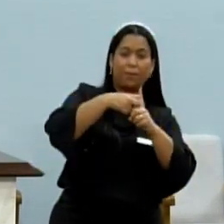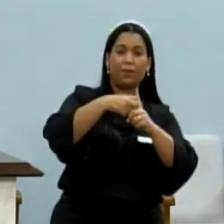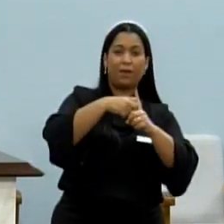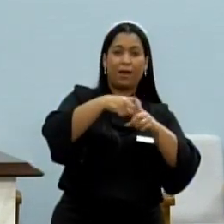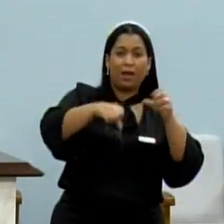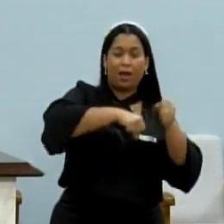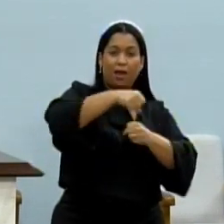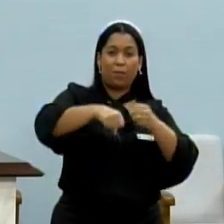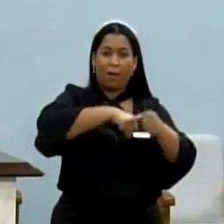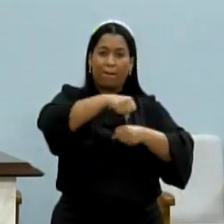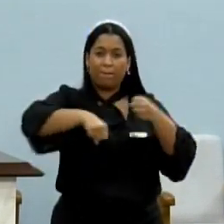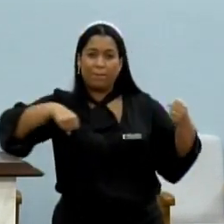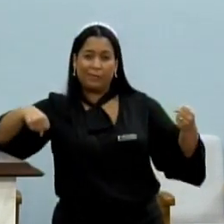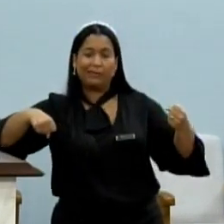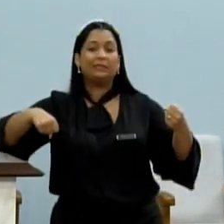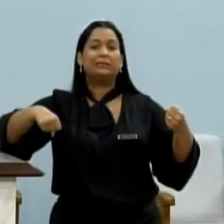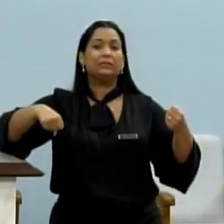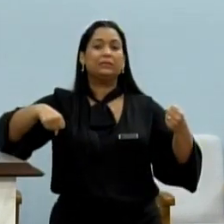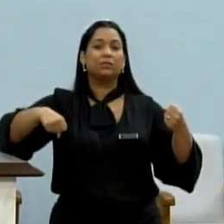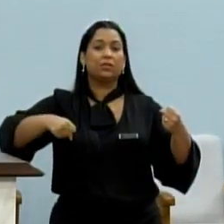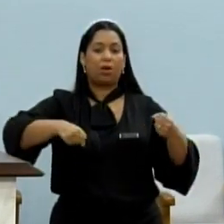cordas se romperam e o poste caiu.